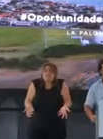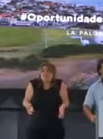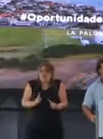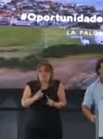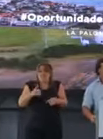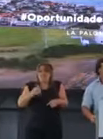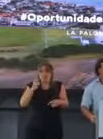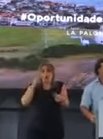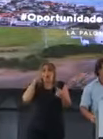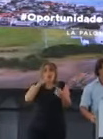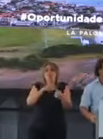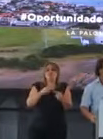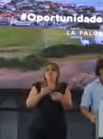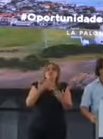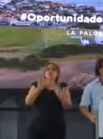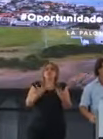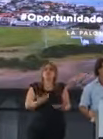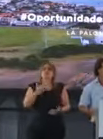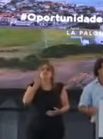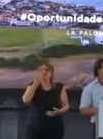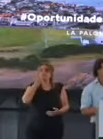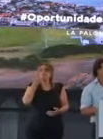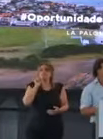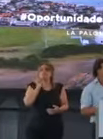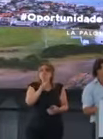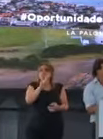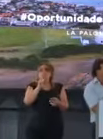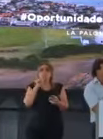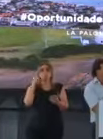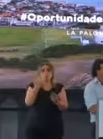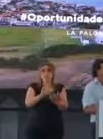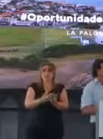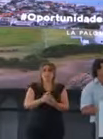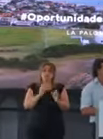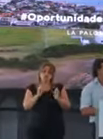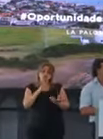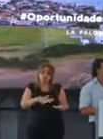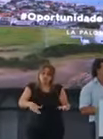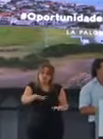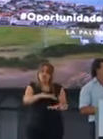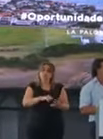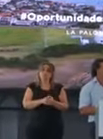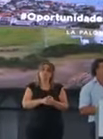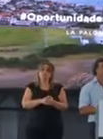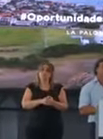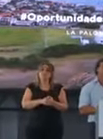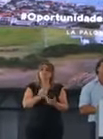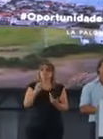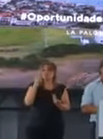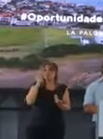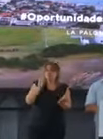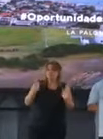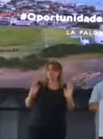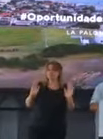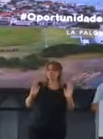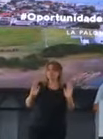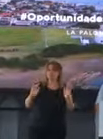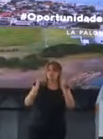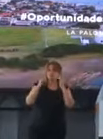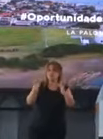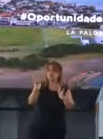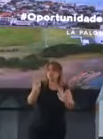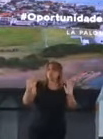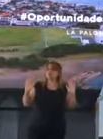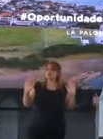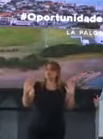fin en la conversación, simplemente me interesó conocer una reacción de un docente de la educación